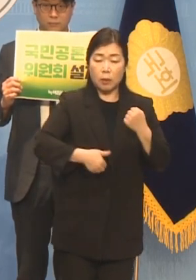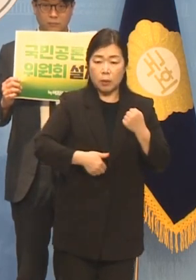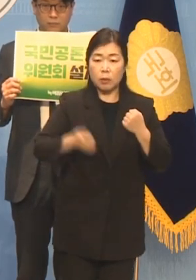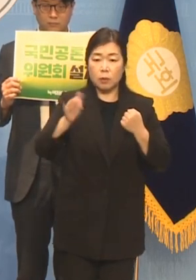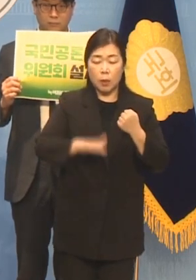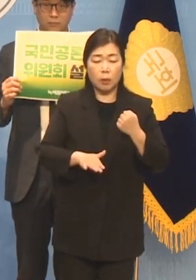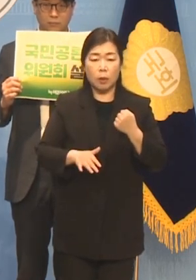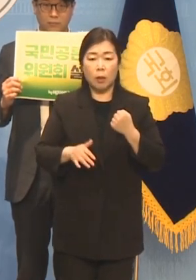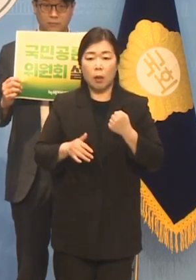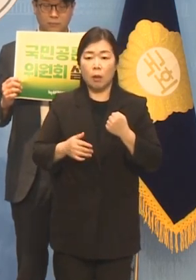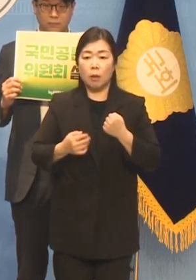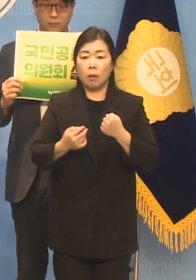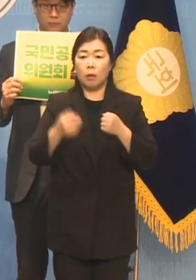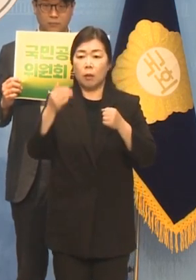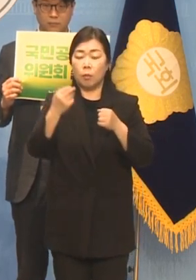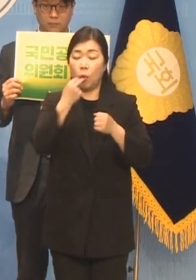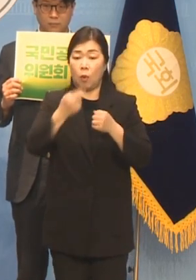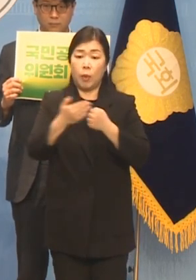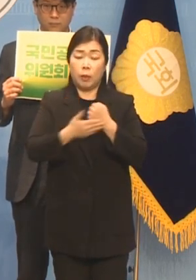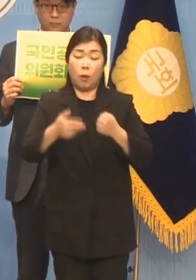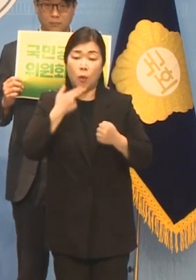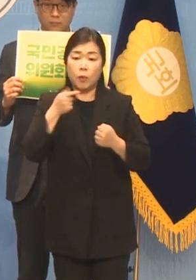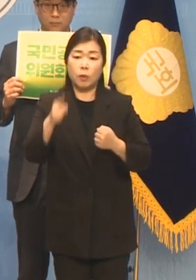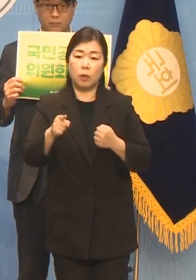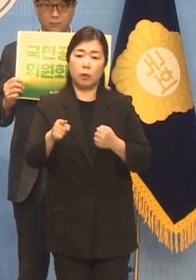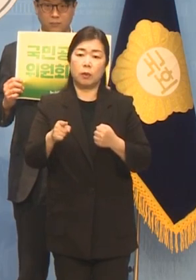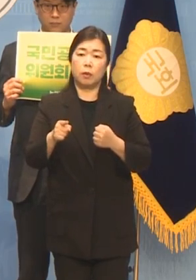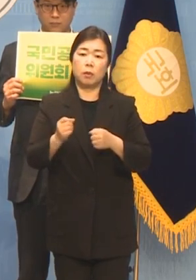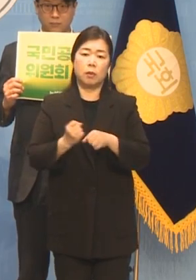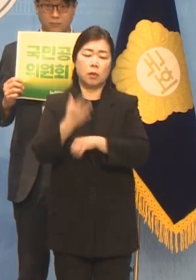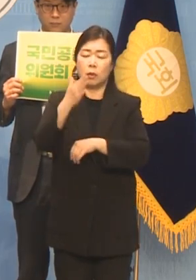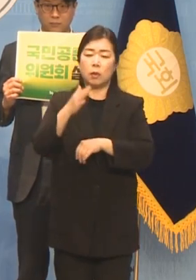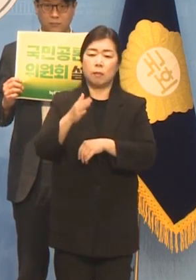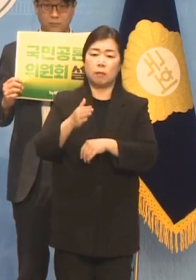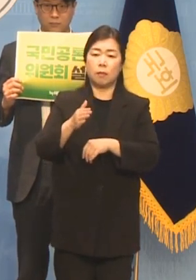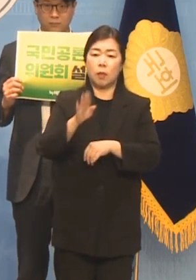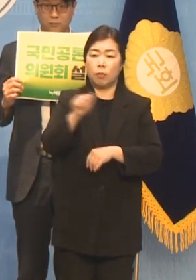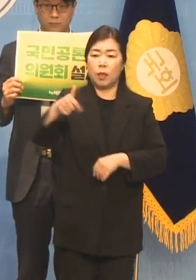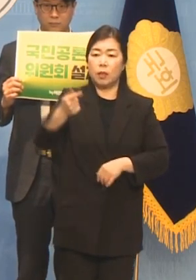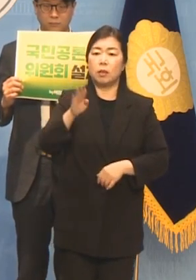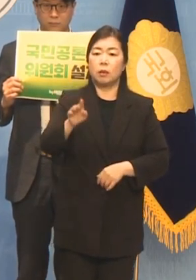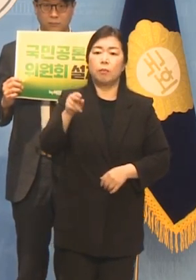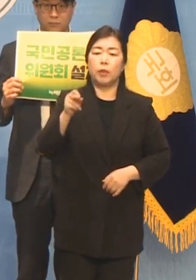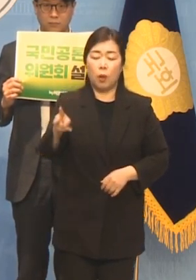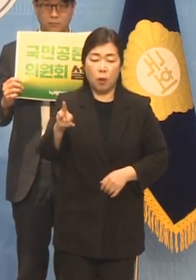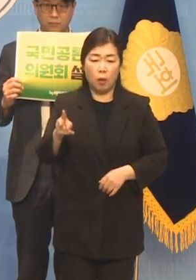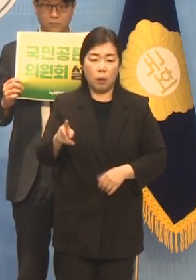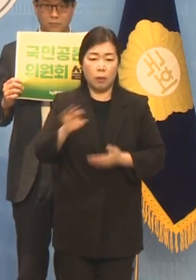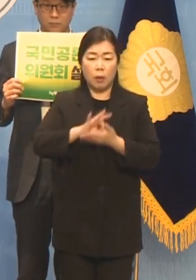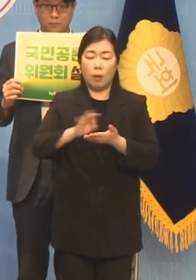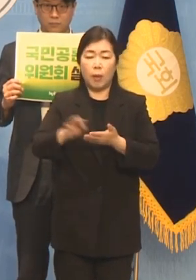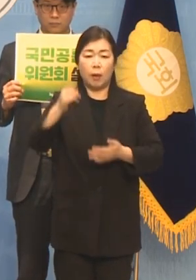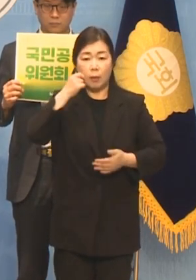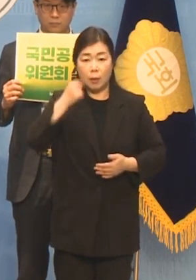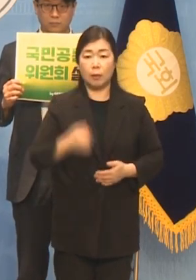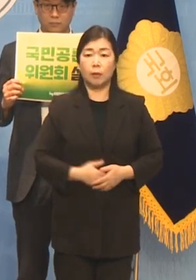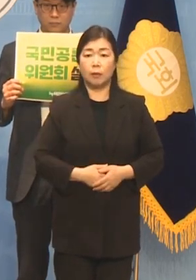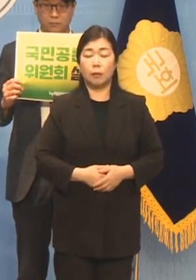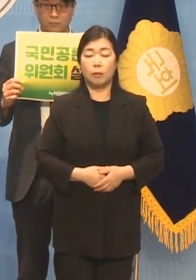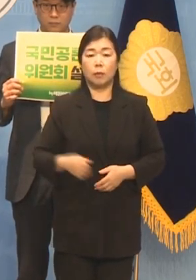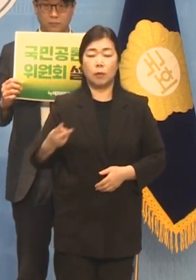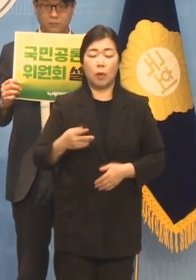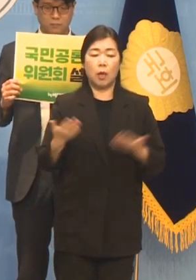이익이 될 것입니다. 장시간 과로 노동에 시달리고 있는 전공의 처우 개선을